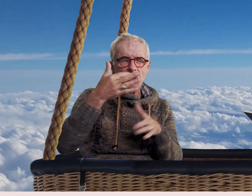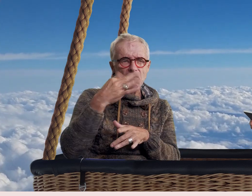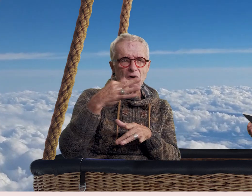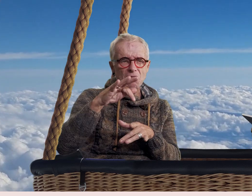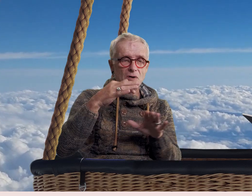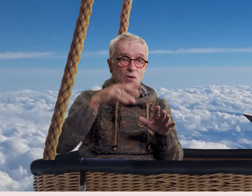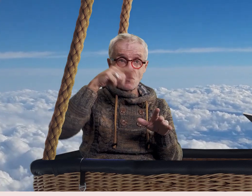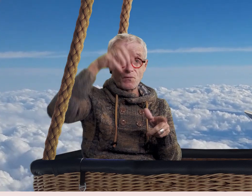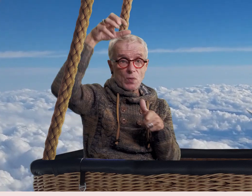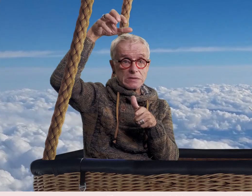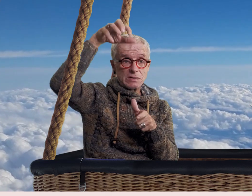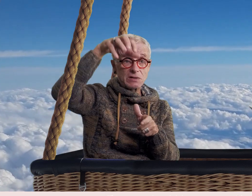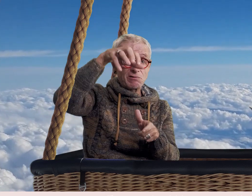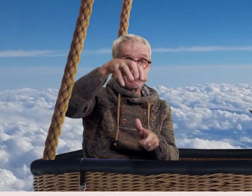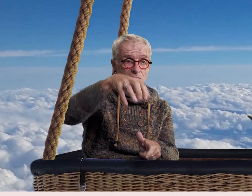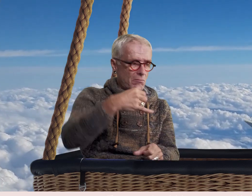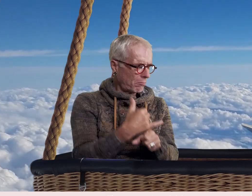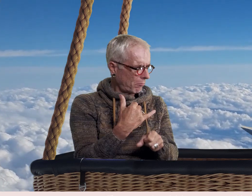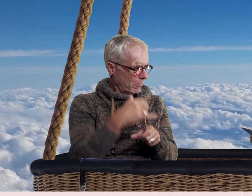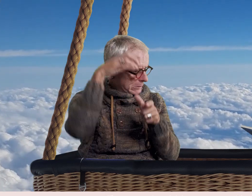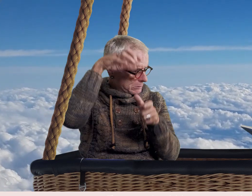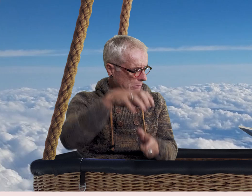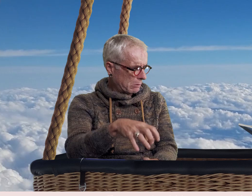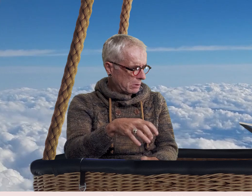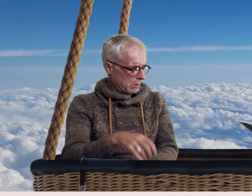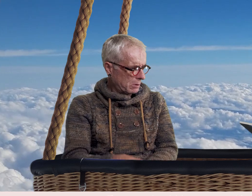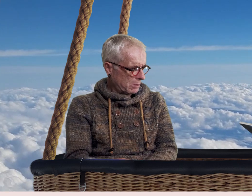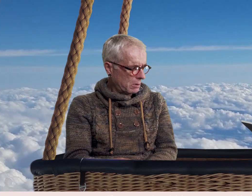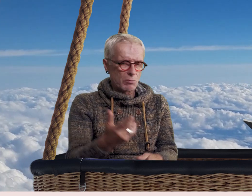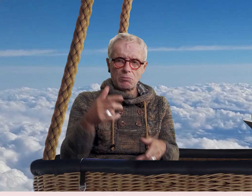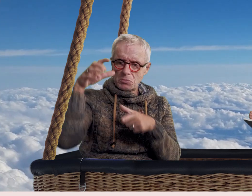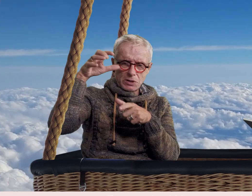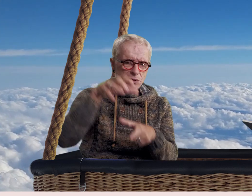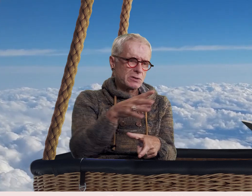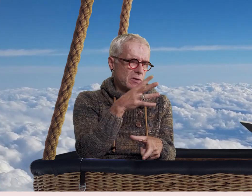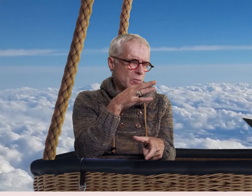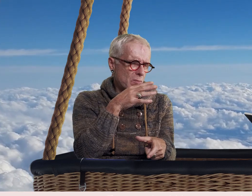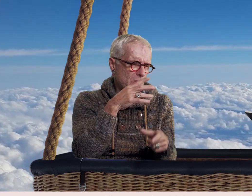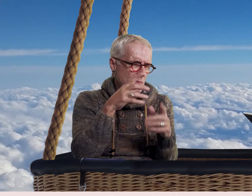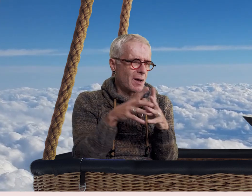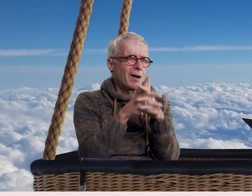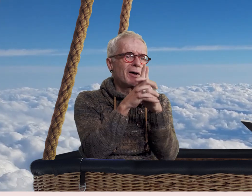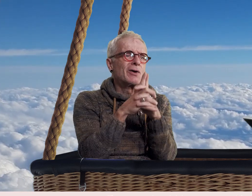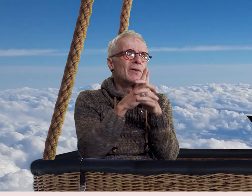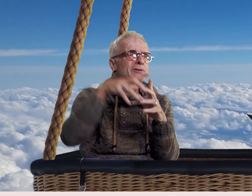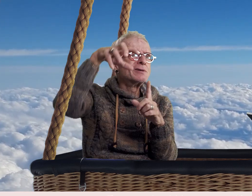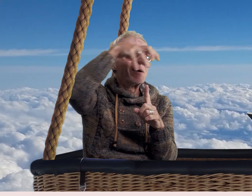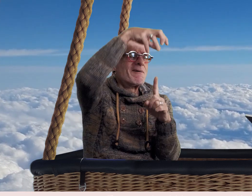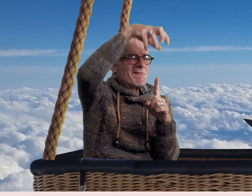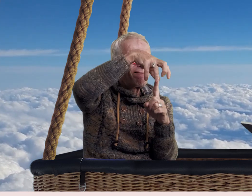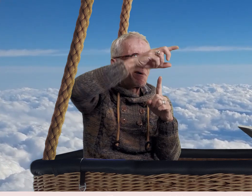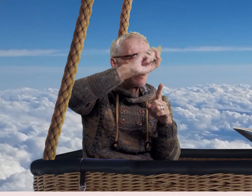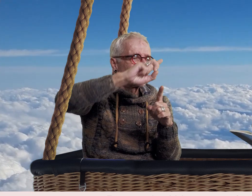Alors il faut descendre. Descendre ? Ne prétendez pas descendre sur les clochers, dit l'inconnu en ricanant. Non, mais